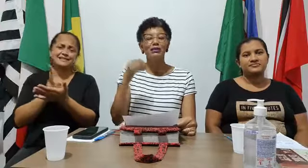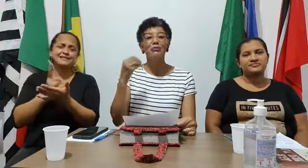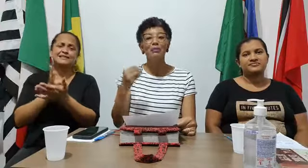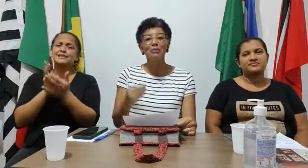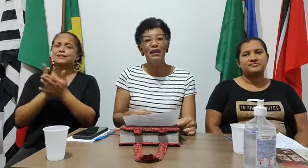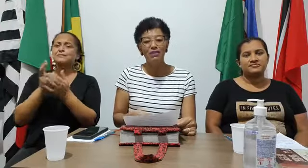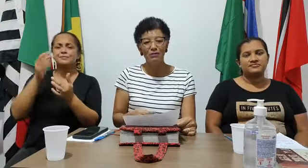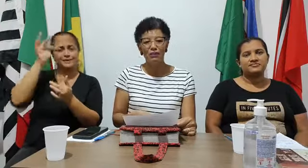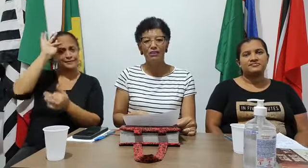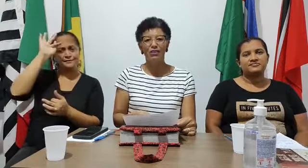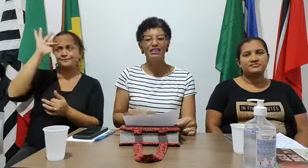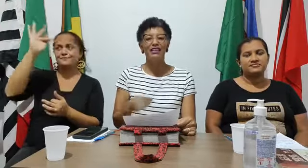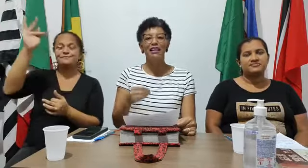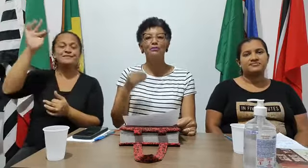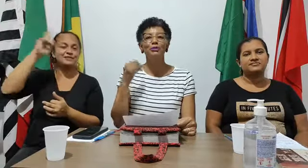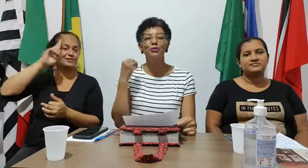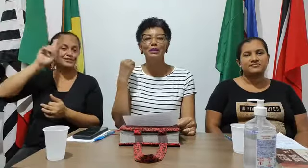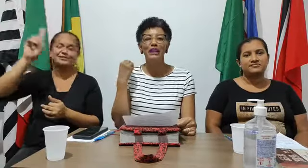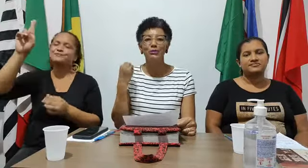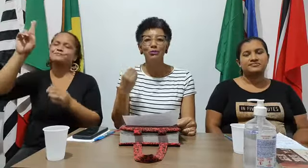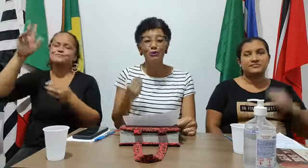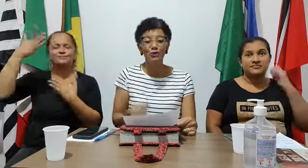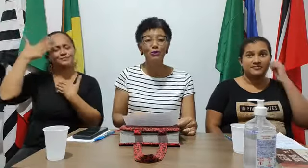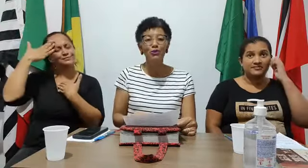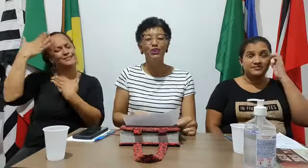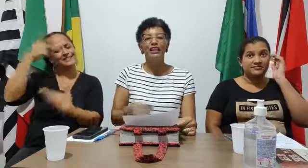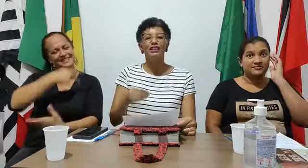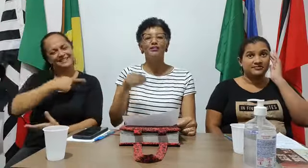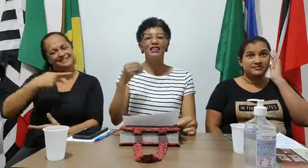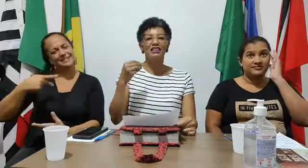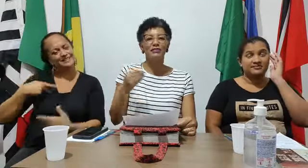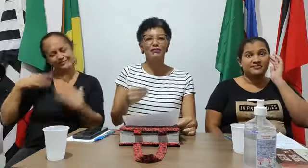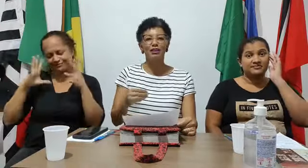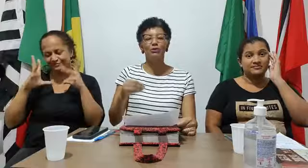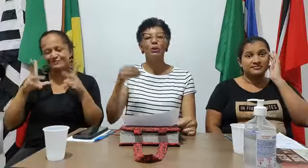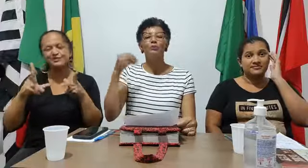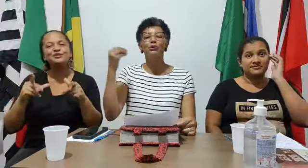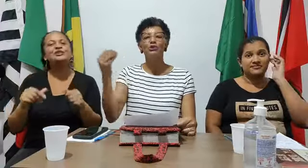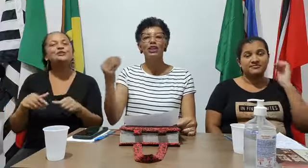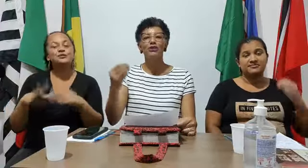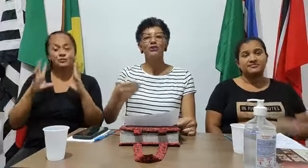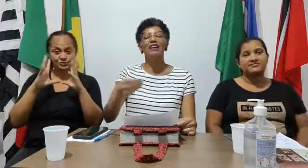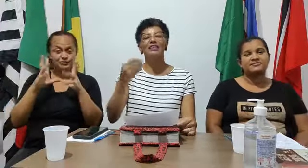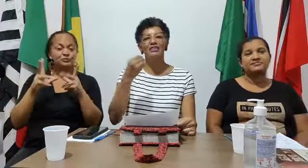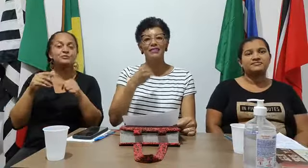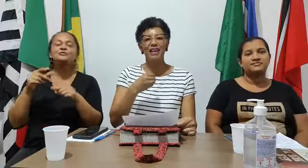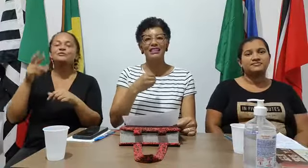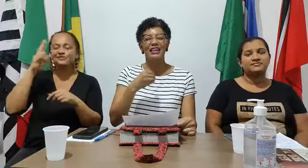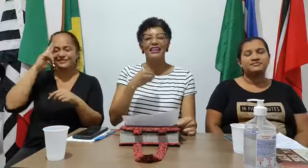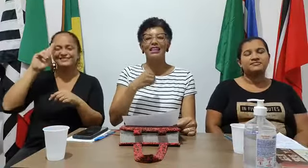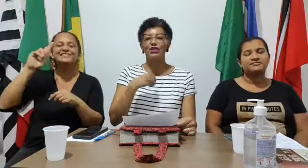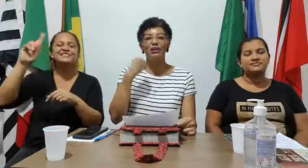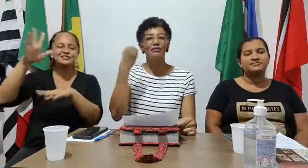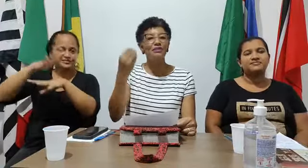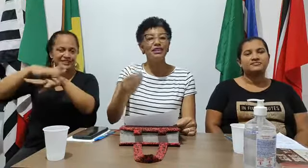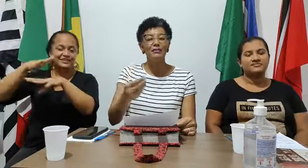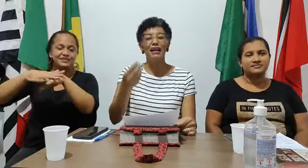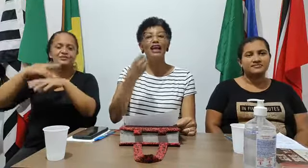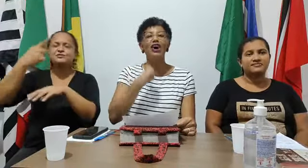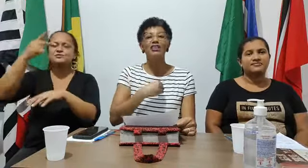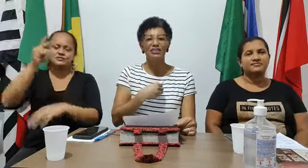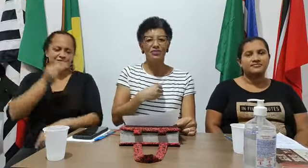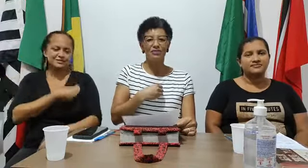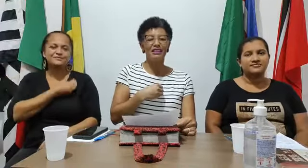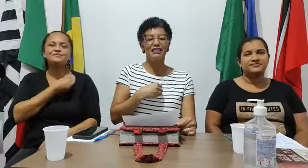tem sido uma bênção para nós. Irene, muito obrigada por tudo que você tem feito para o Senhor através da sua vida,